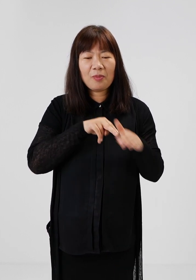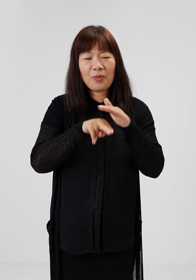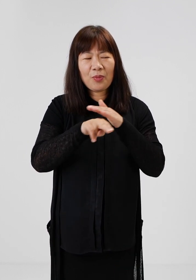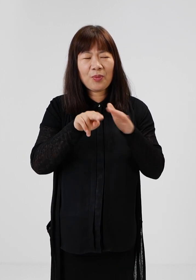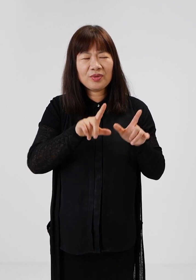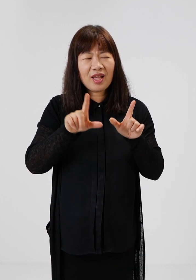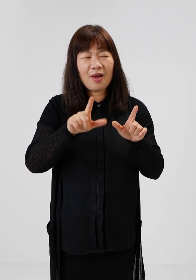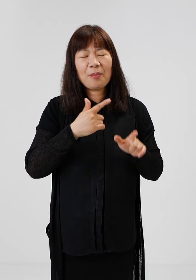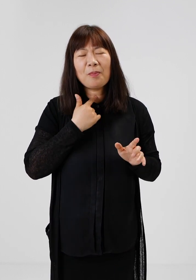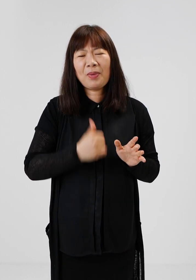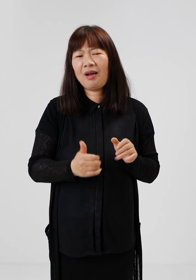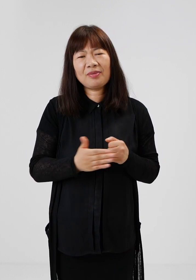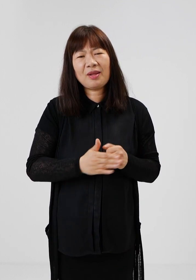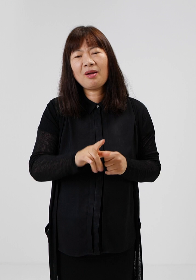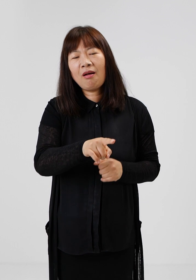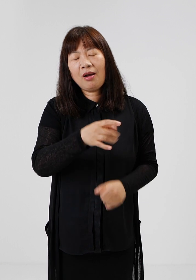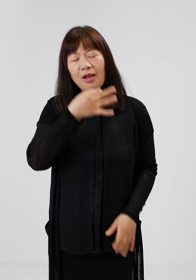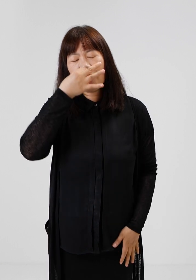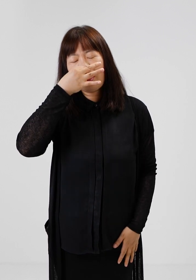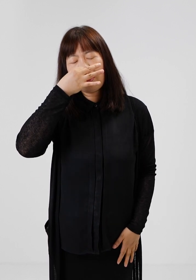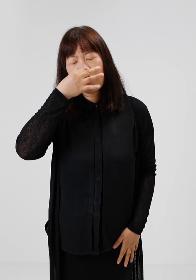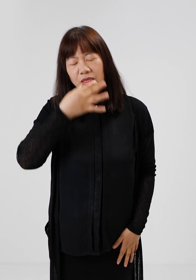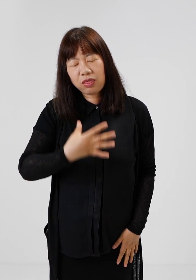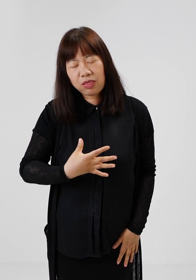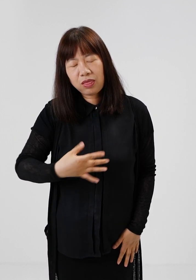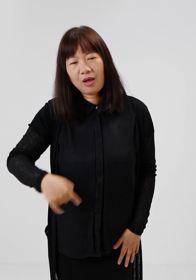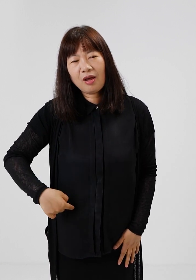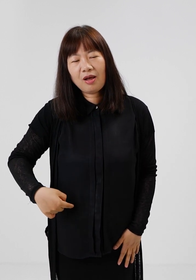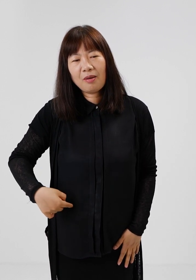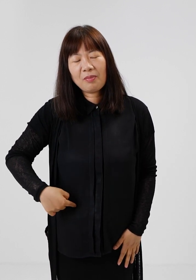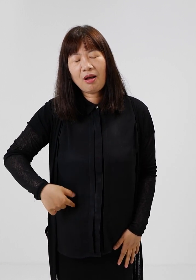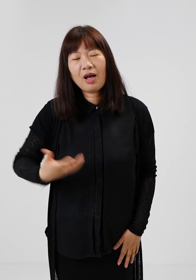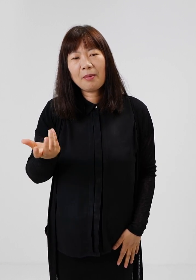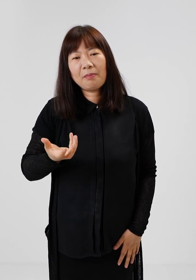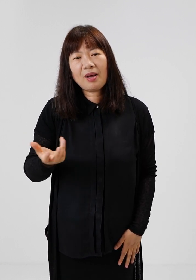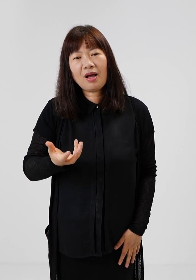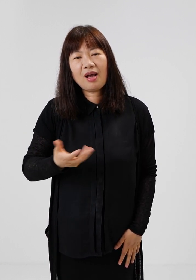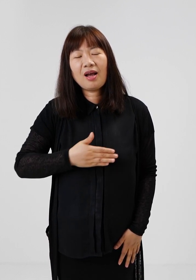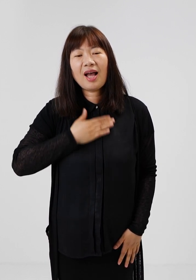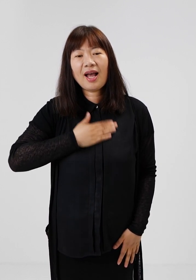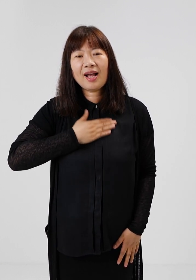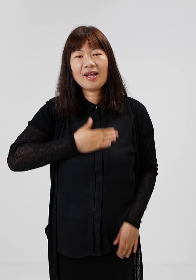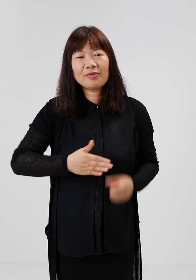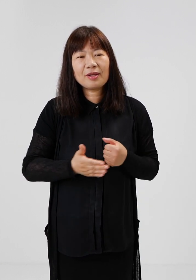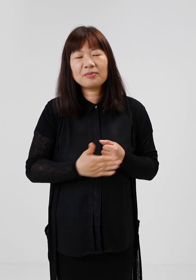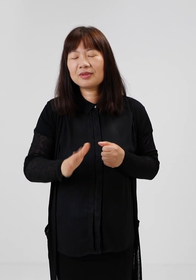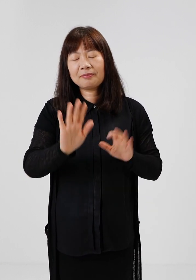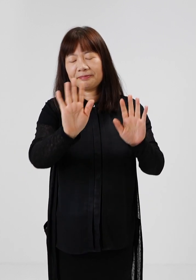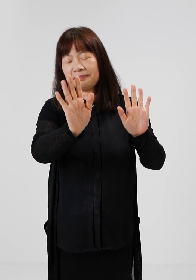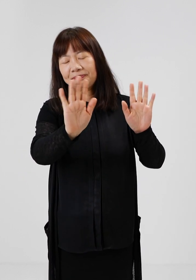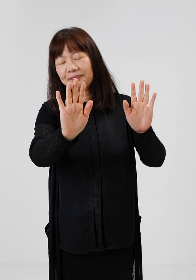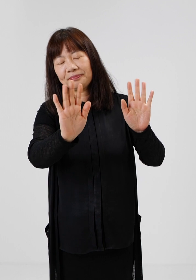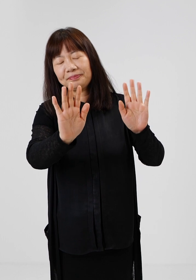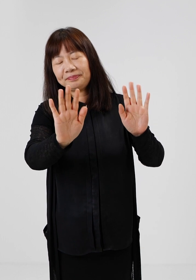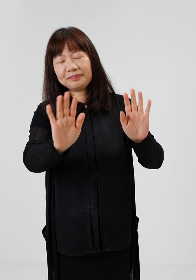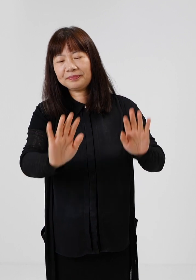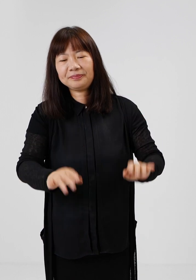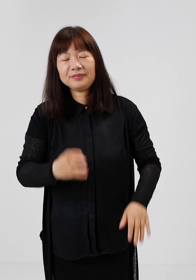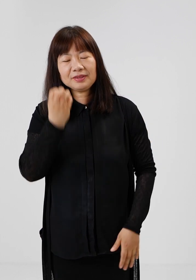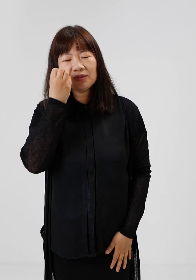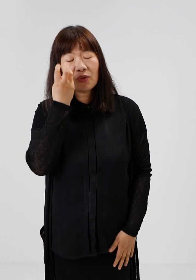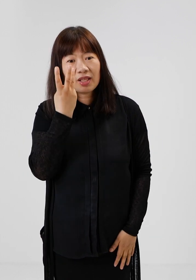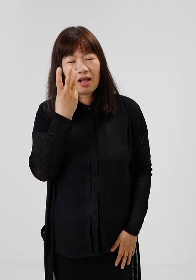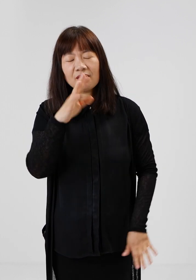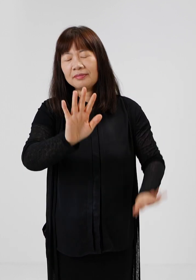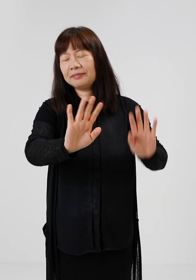해봤거든. 그게 보통 어렵고 마음이 공고한 일이 아니라는 걸 알기 때문에 석 달